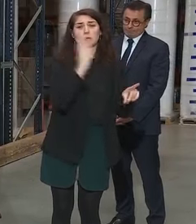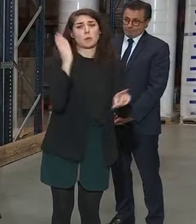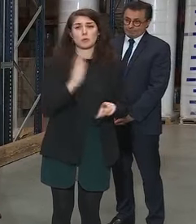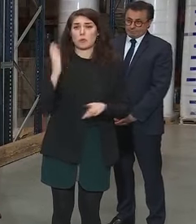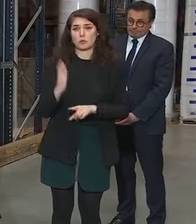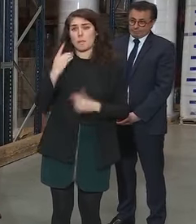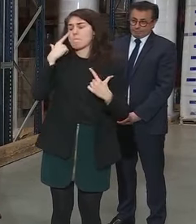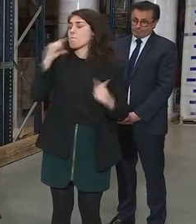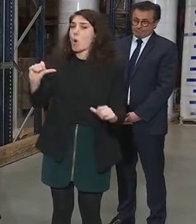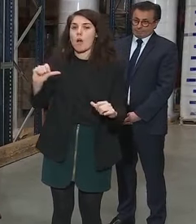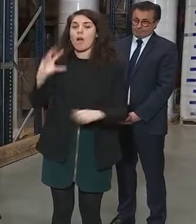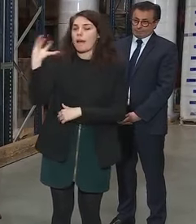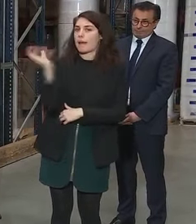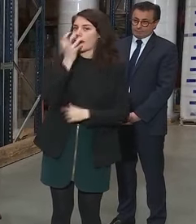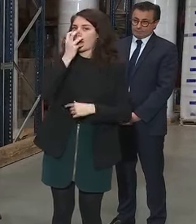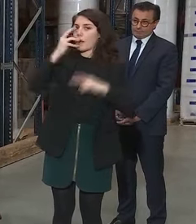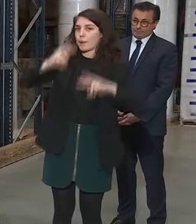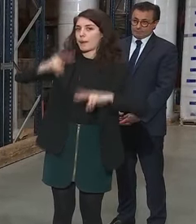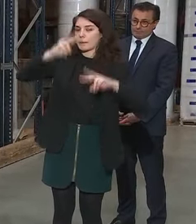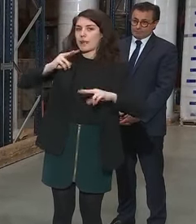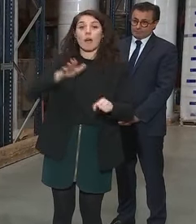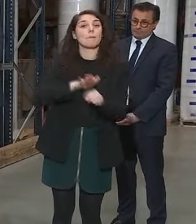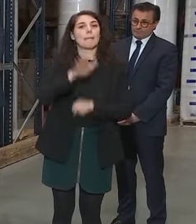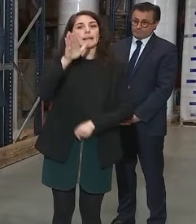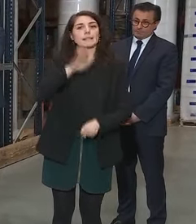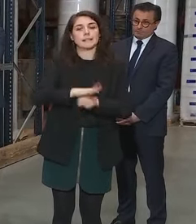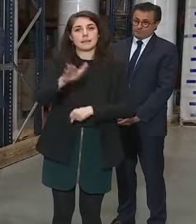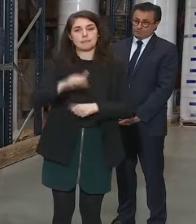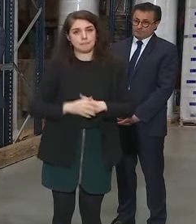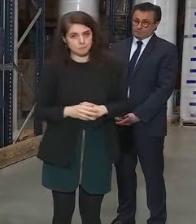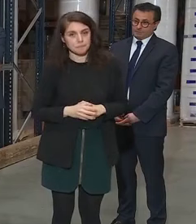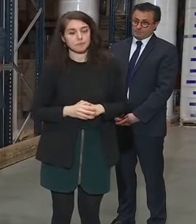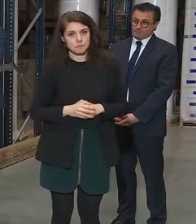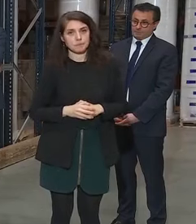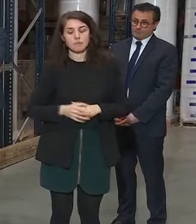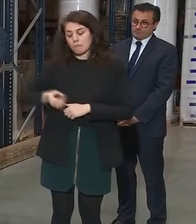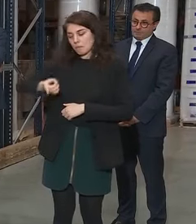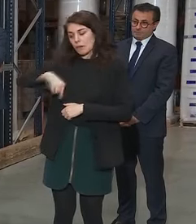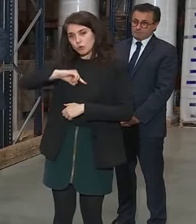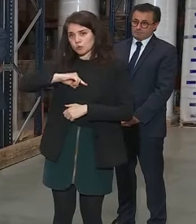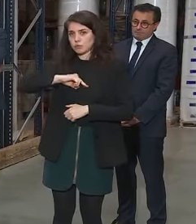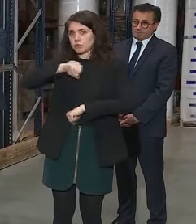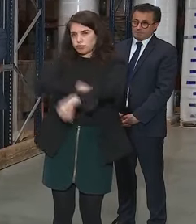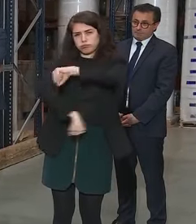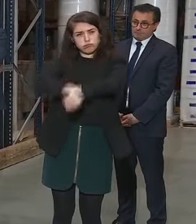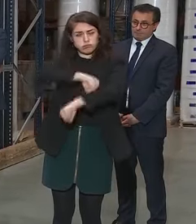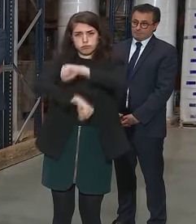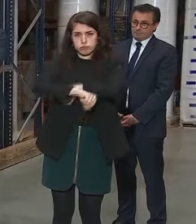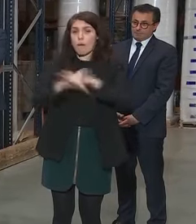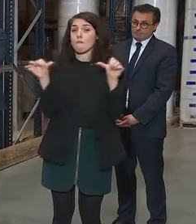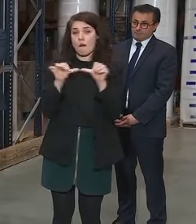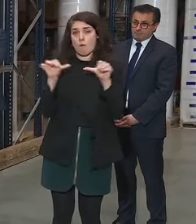ont besoin de ces respirateurs. Là aussi, nous avons évidemment passé de nombreuses commandes, nous